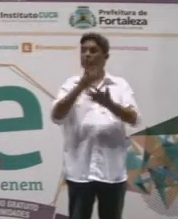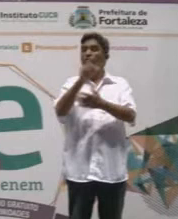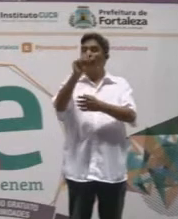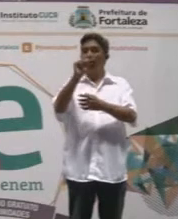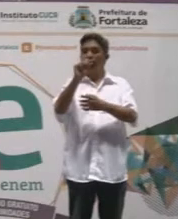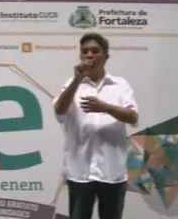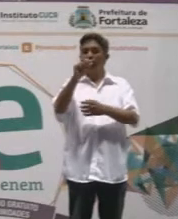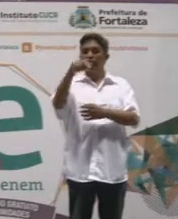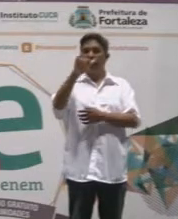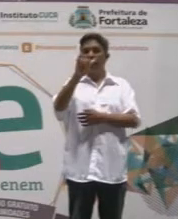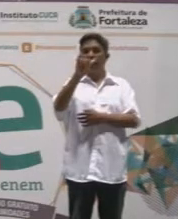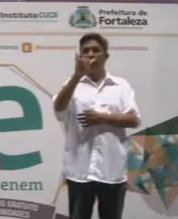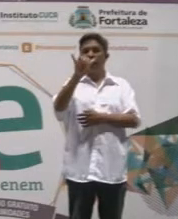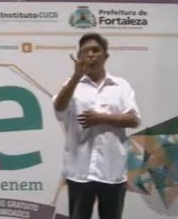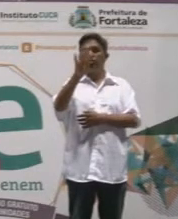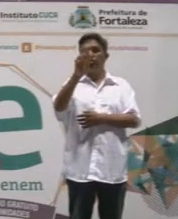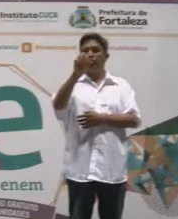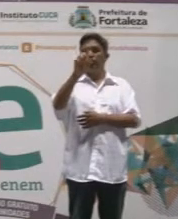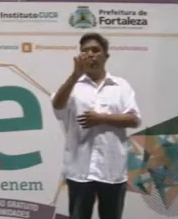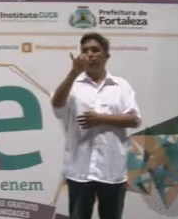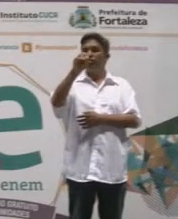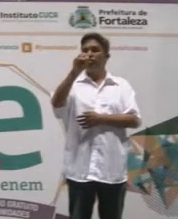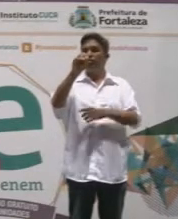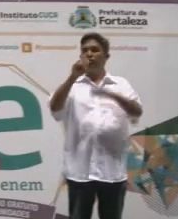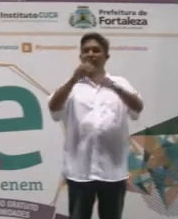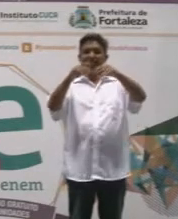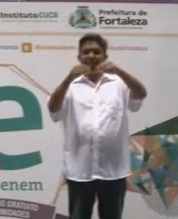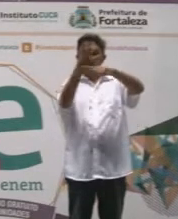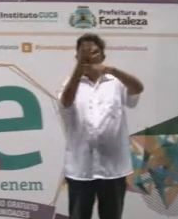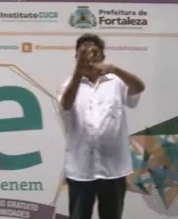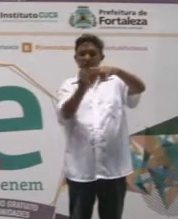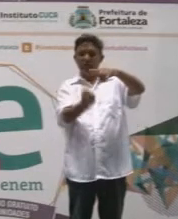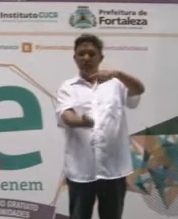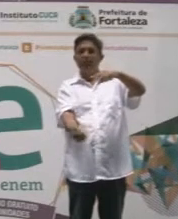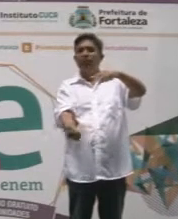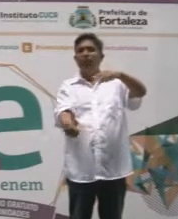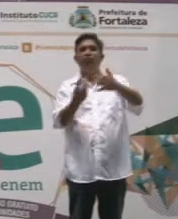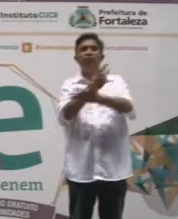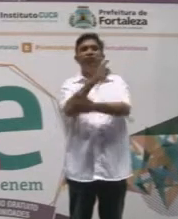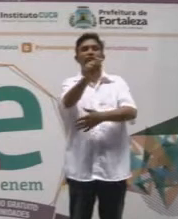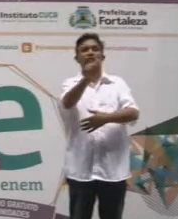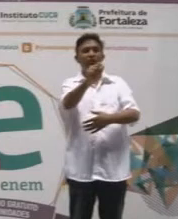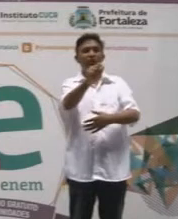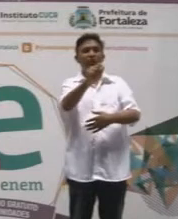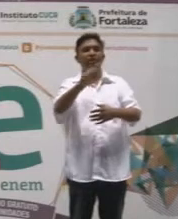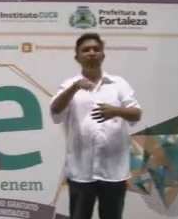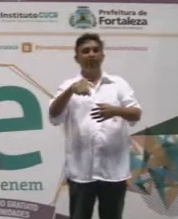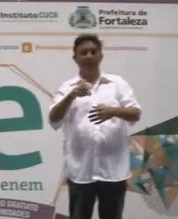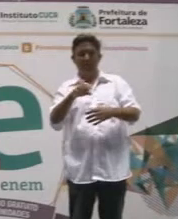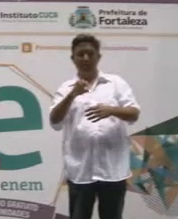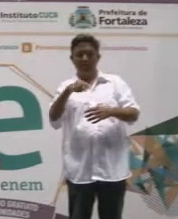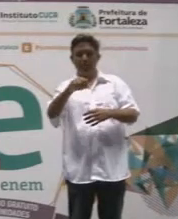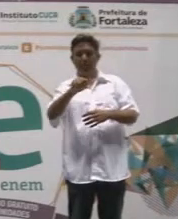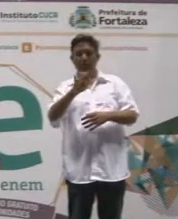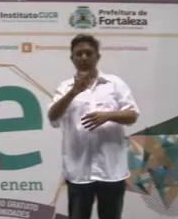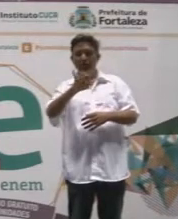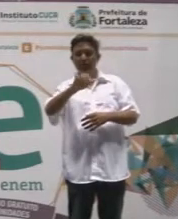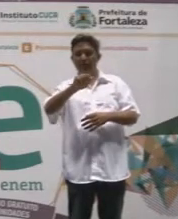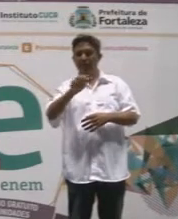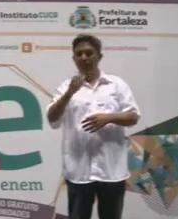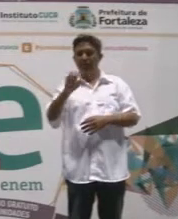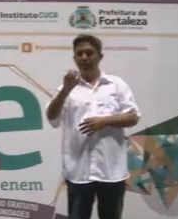indo para a água, pela lixiviação. O que é que vai acontecer? Acontece uma espécie de aumento da matéria orgânica excessiva